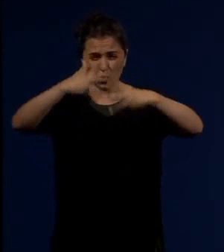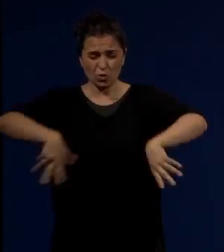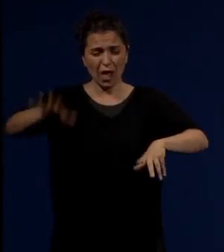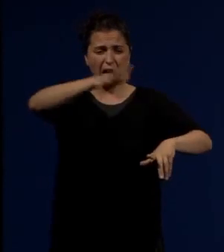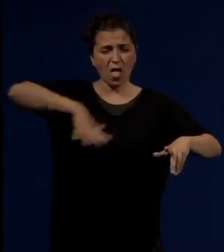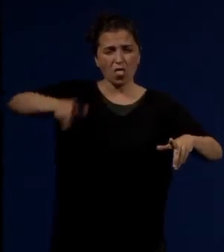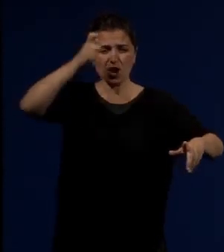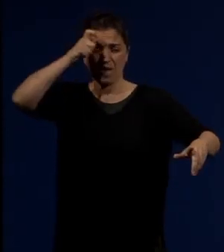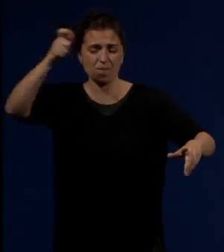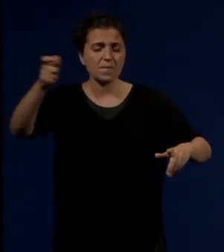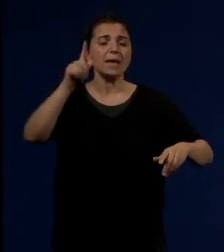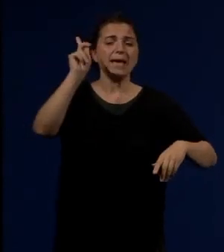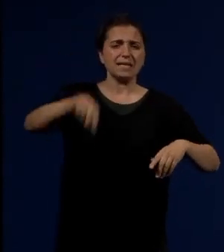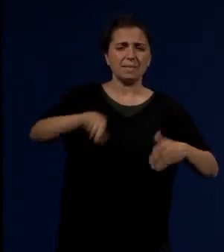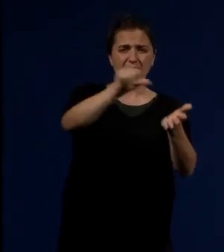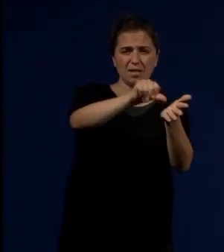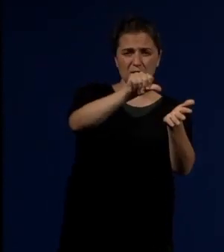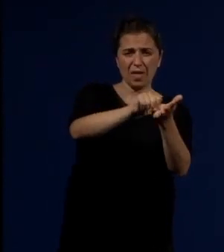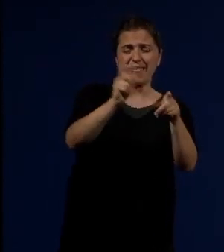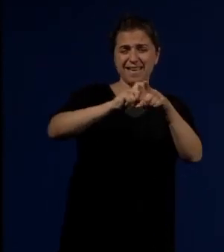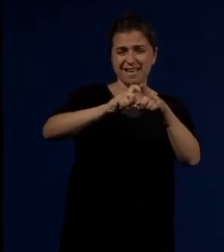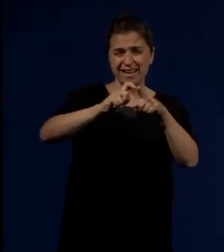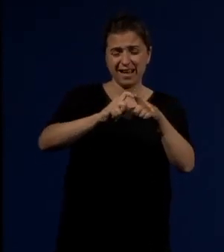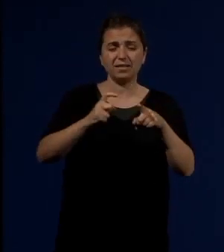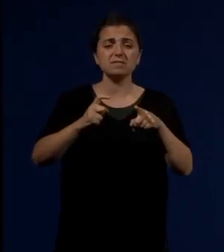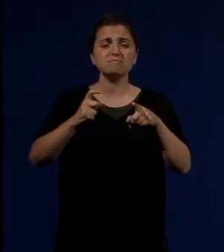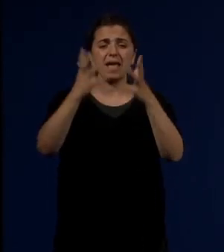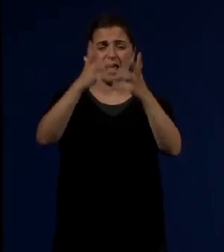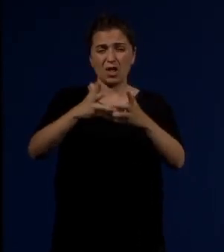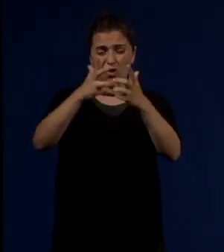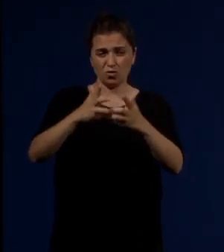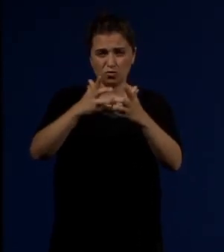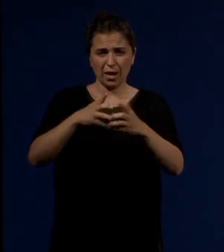e interurbanos e a conexión de carácter industrial para poder ter unha industria máis competitiva.